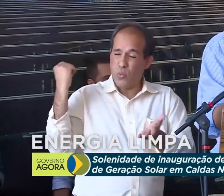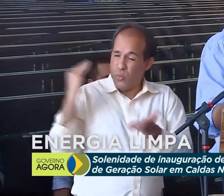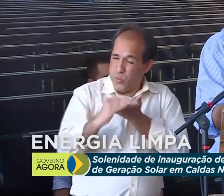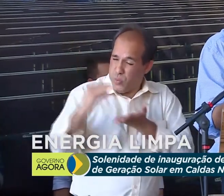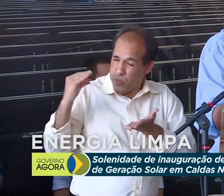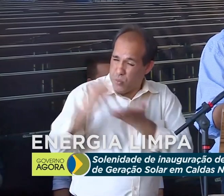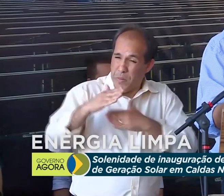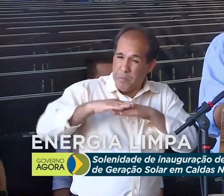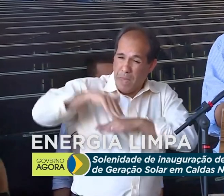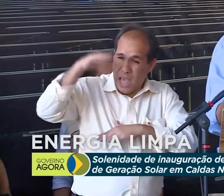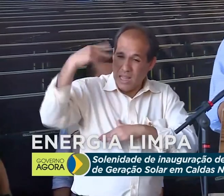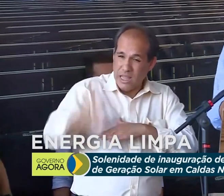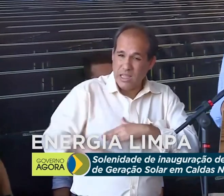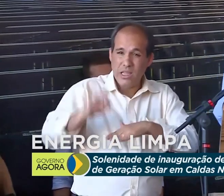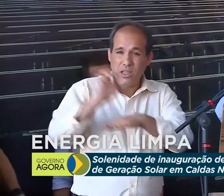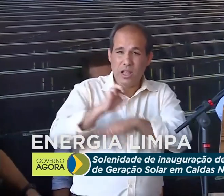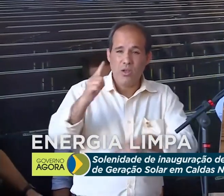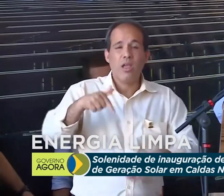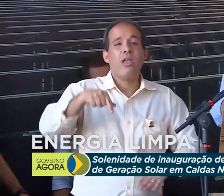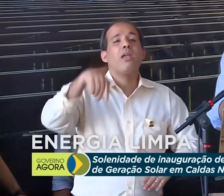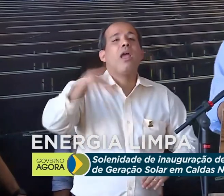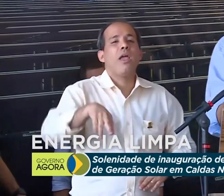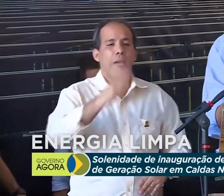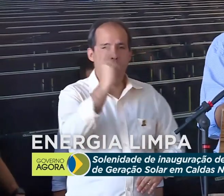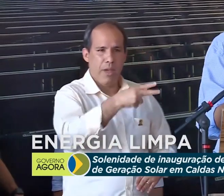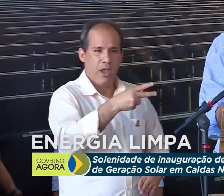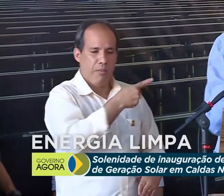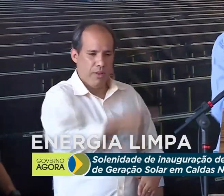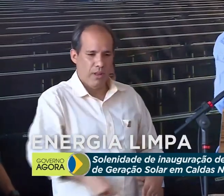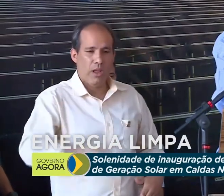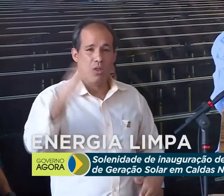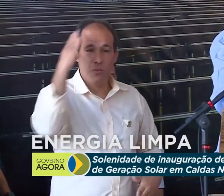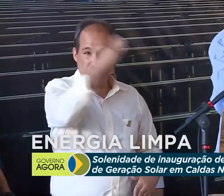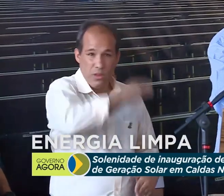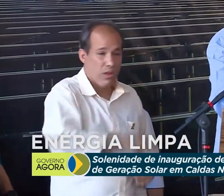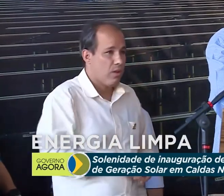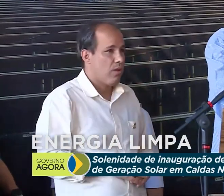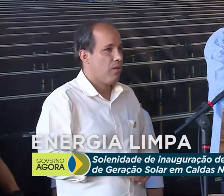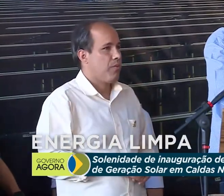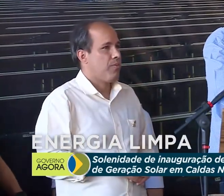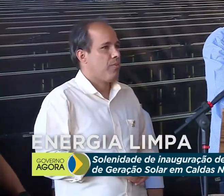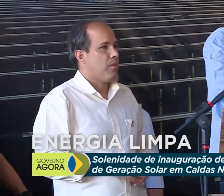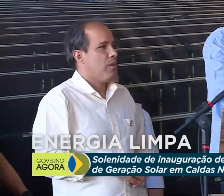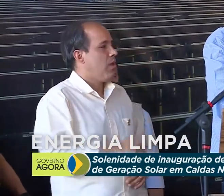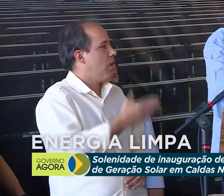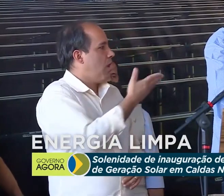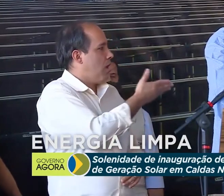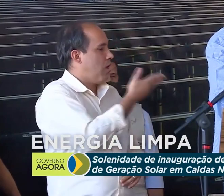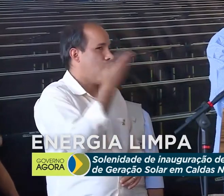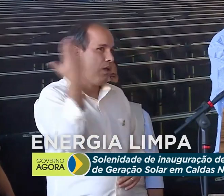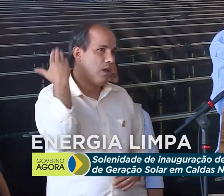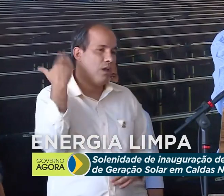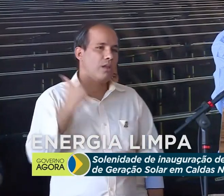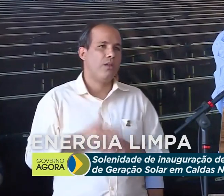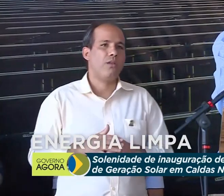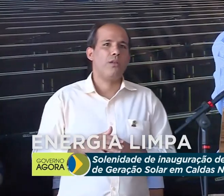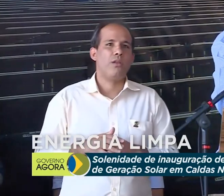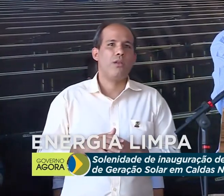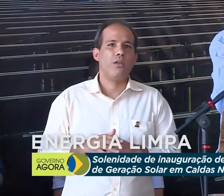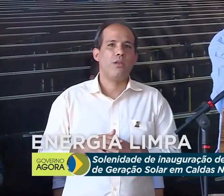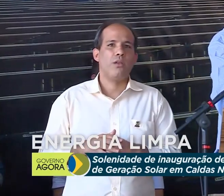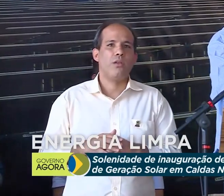momento. Presidente, Vossa Excelência transformou na realidade